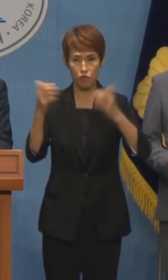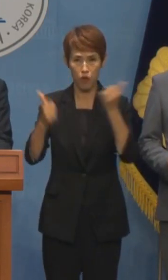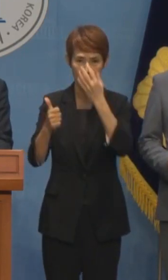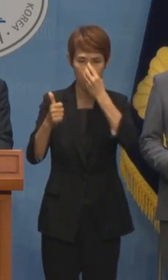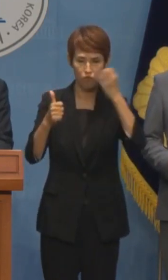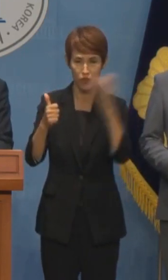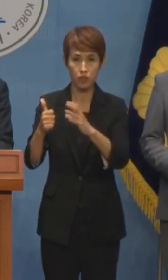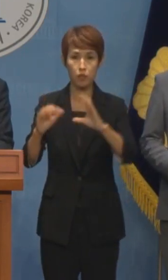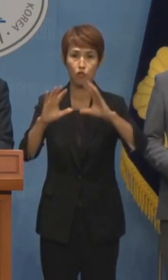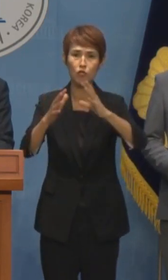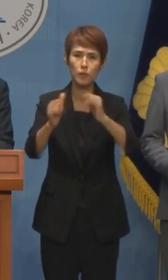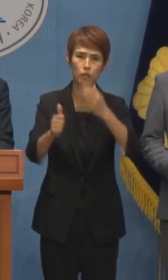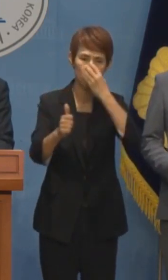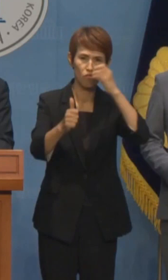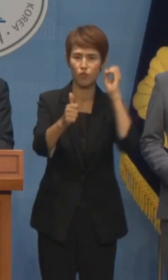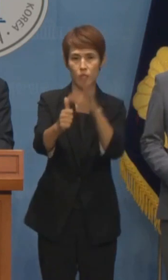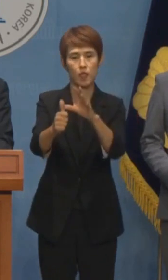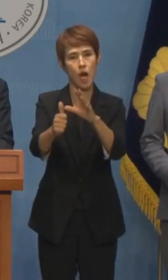국민 무시